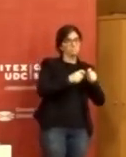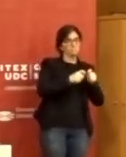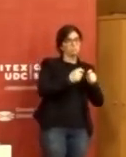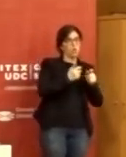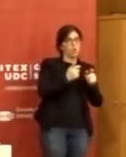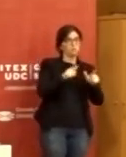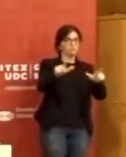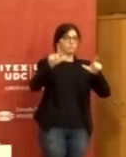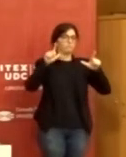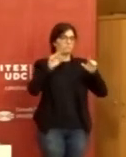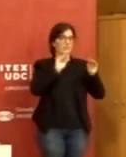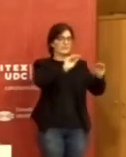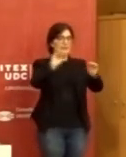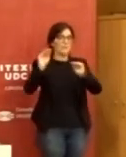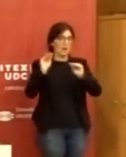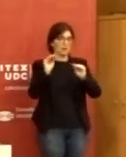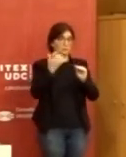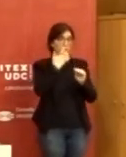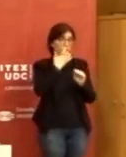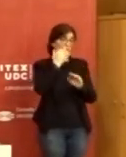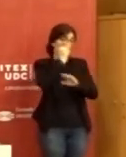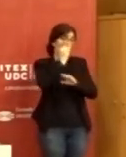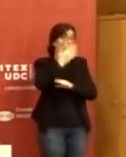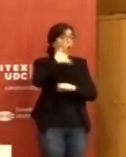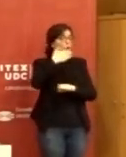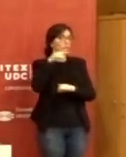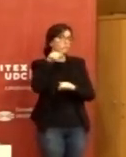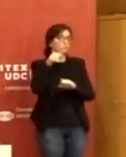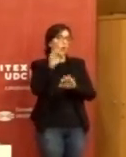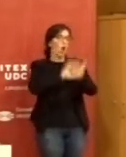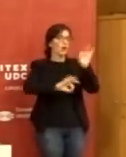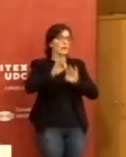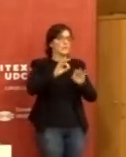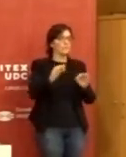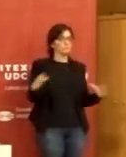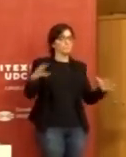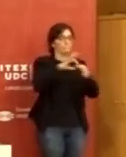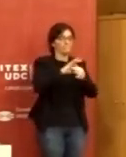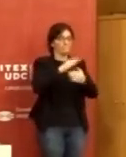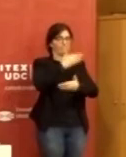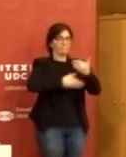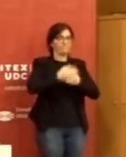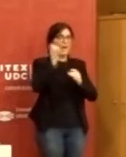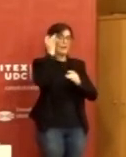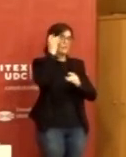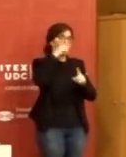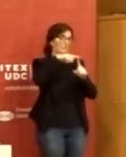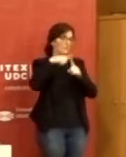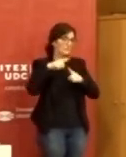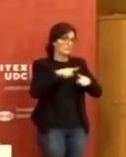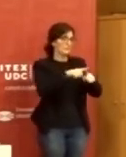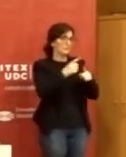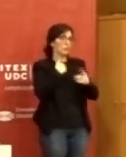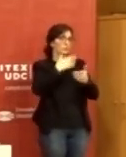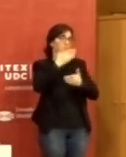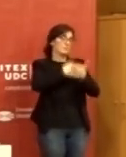asociaciones, de que algunos colegios pues hacen, o institutos hacen alguna actividad conjuntamente con personas con discapacidad intelectual,